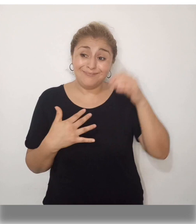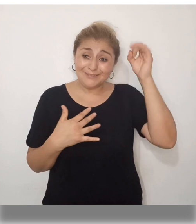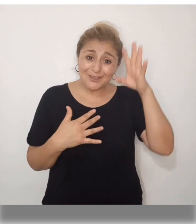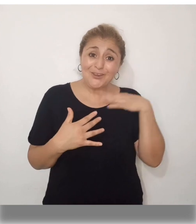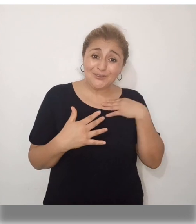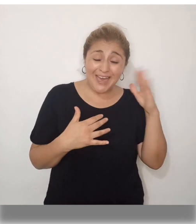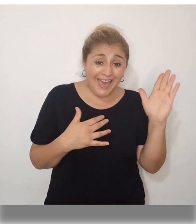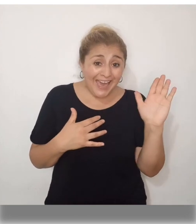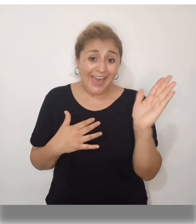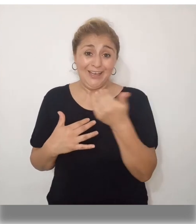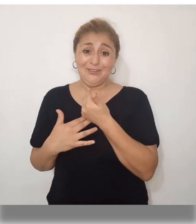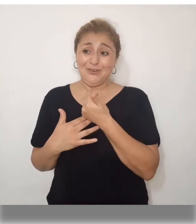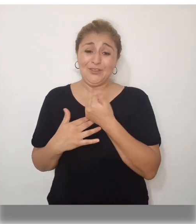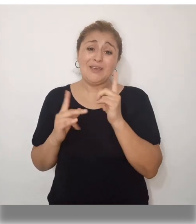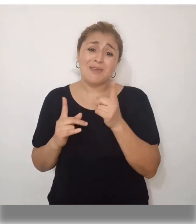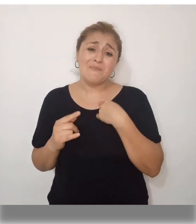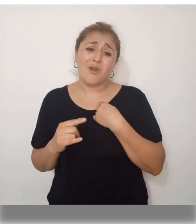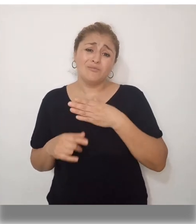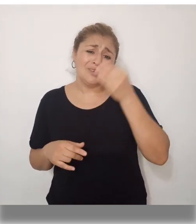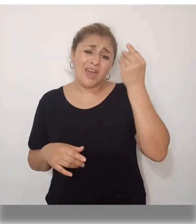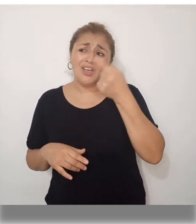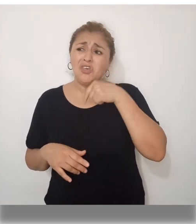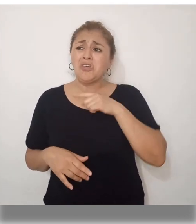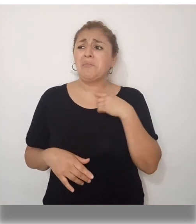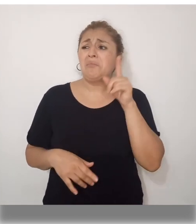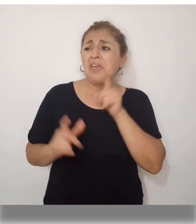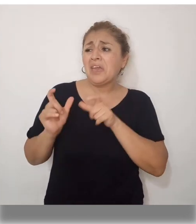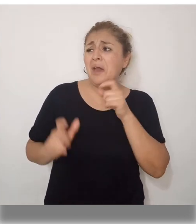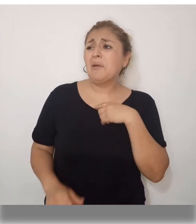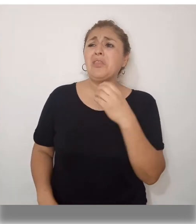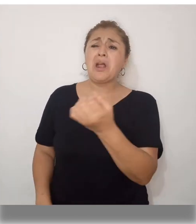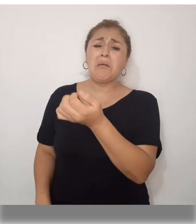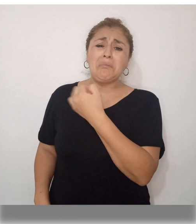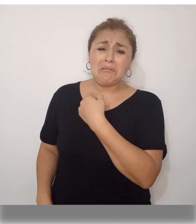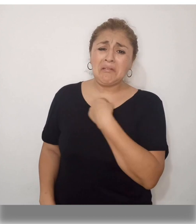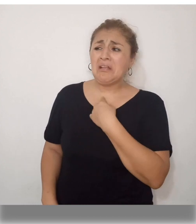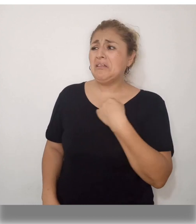nadie importamos algo Cuando nadie